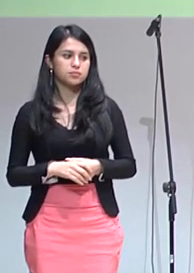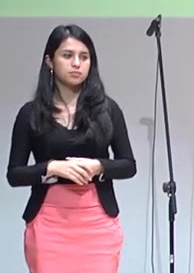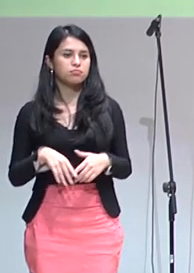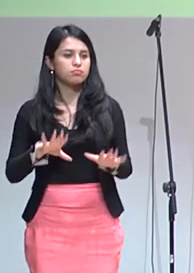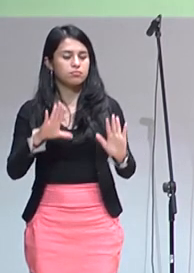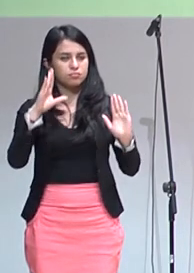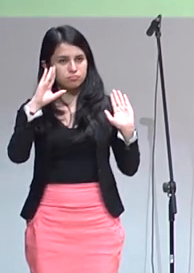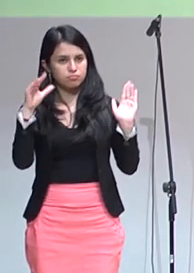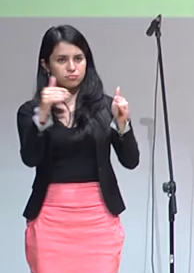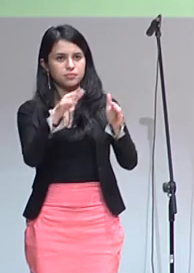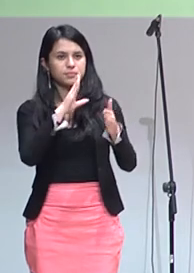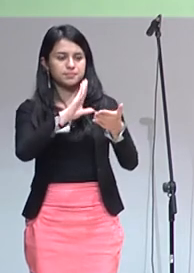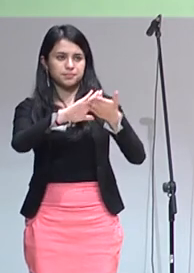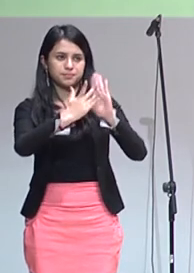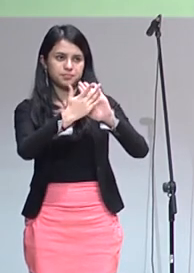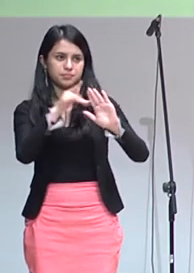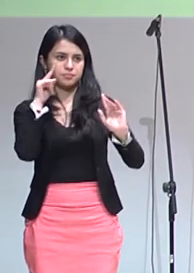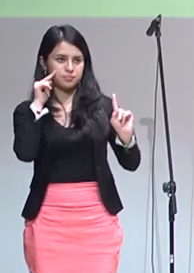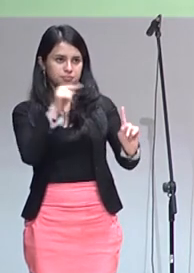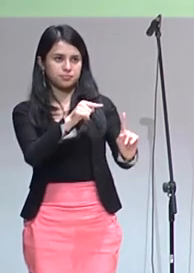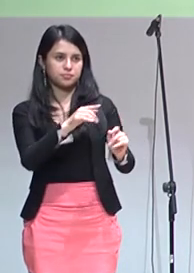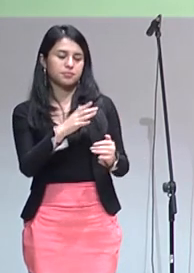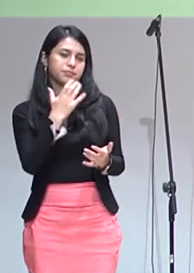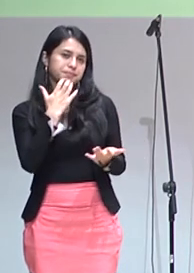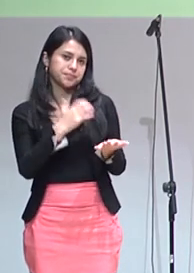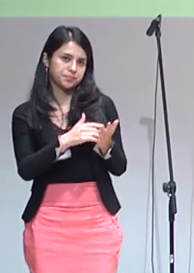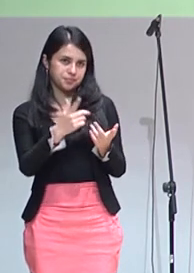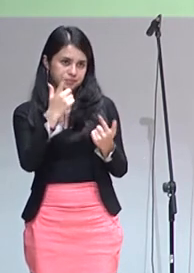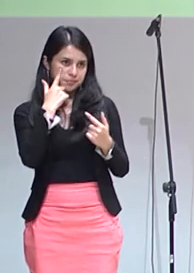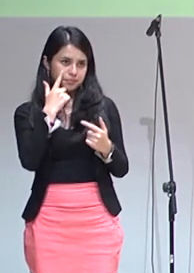Dirigida a esta comunidad. Mire,